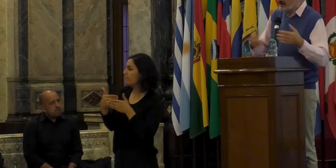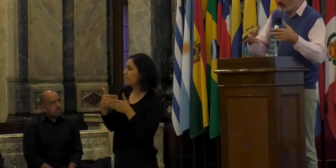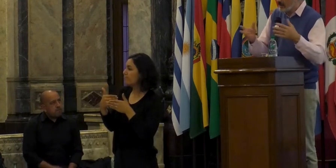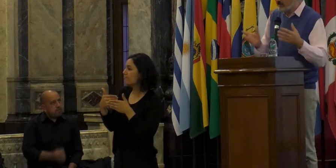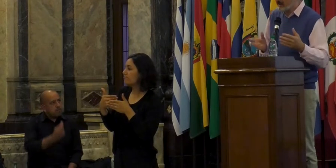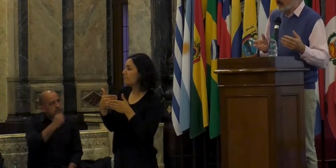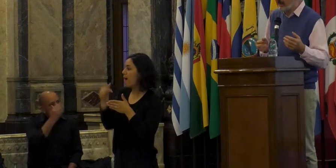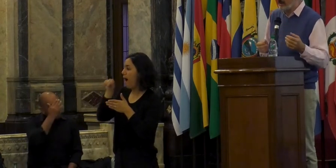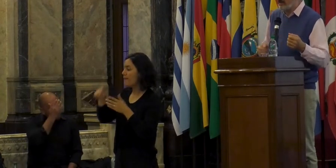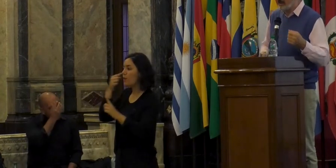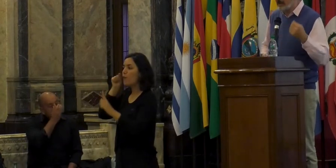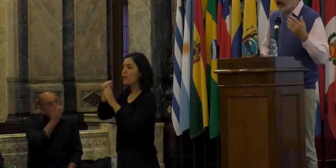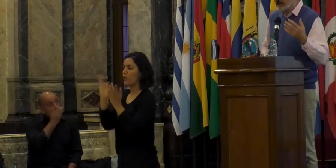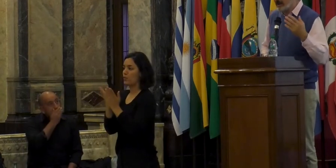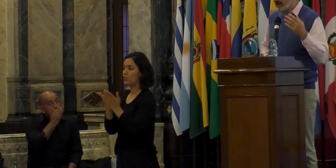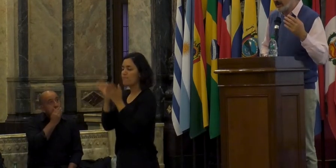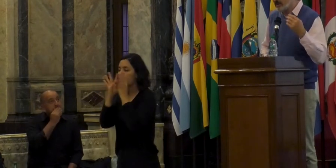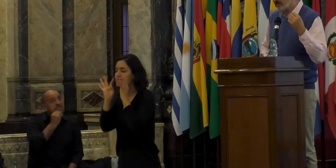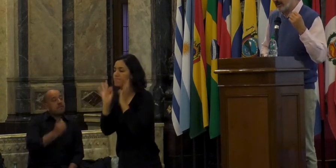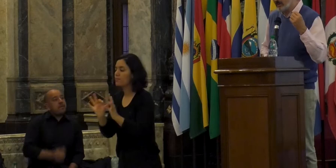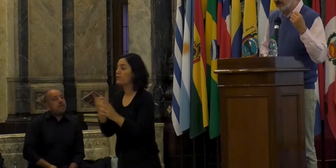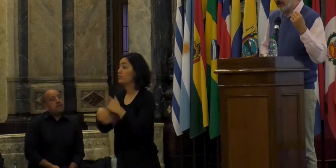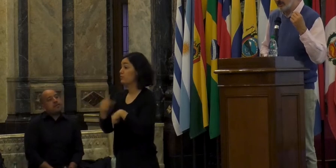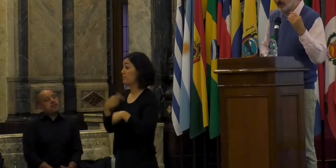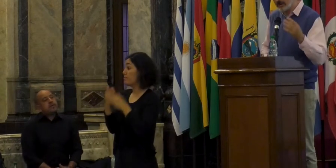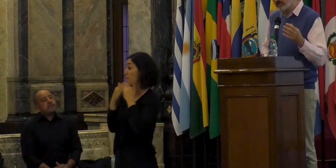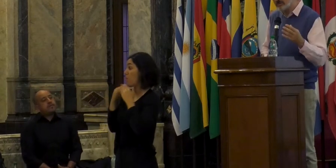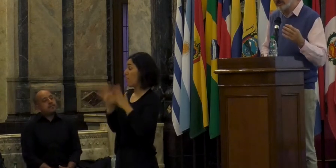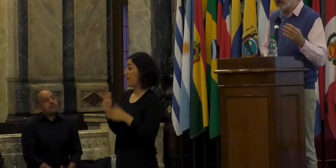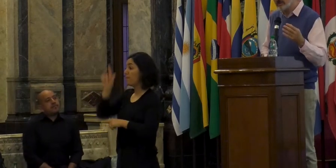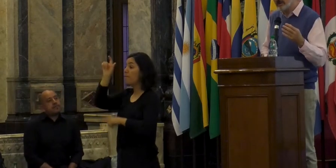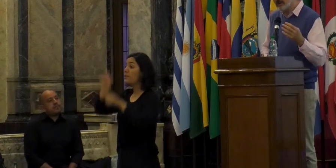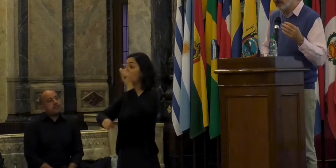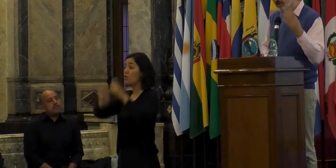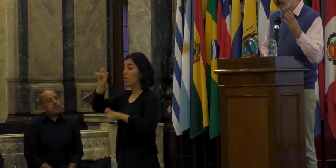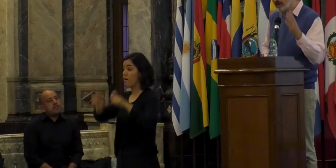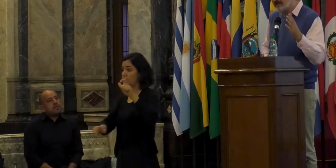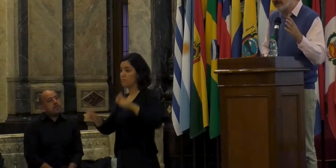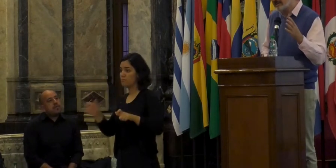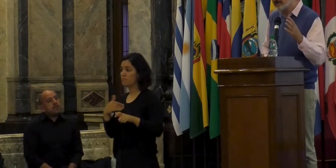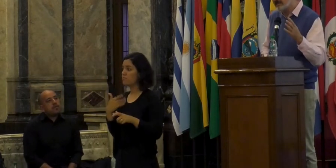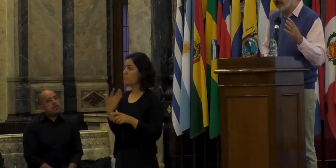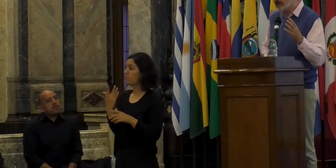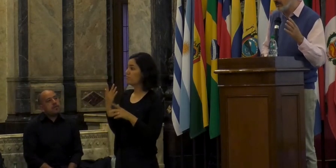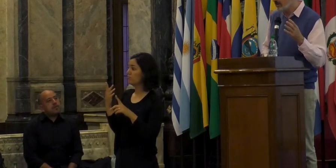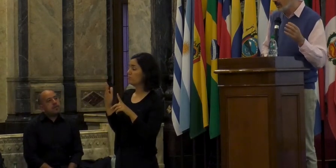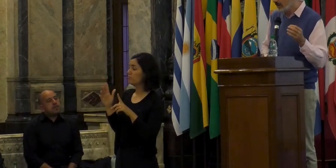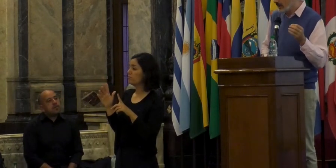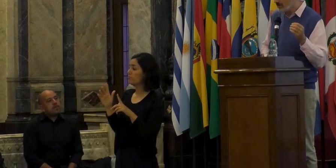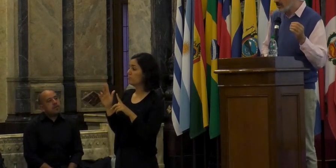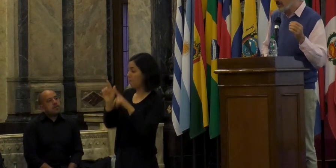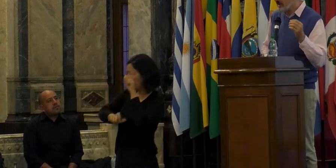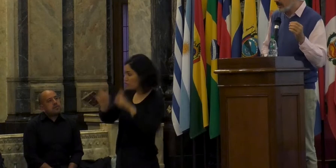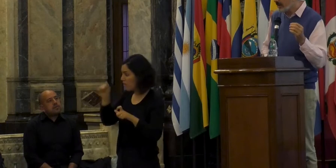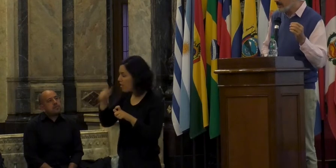a ese objeto particular. Me preguntaré en concreto por la cuestión de los sujetos los protagonistas de ese espacio,